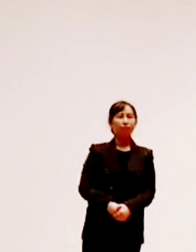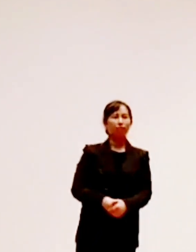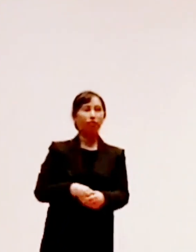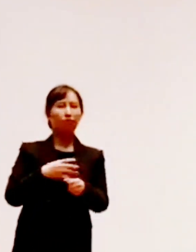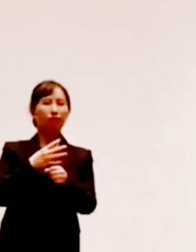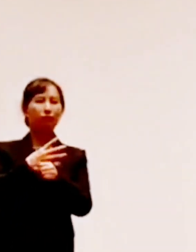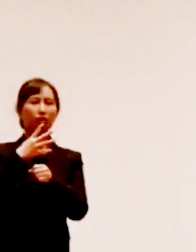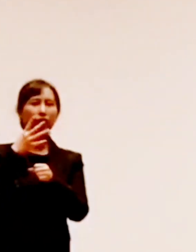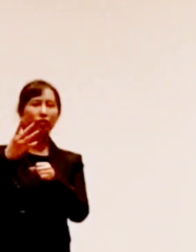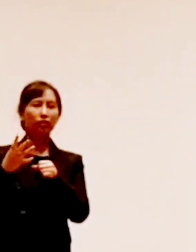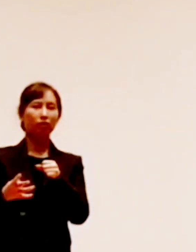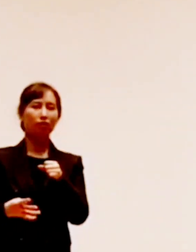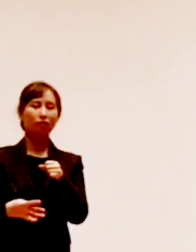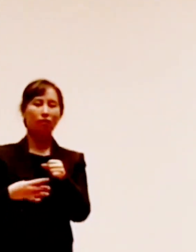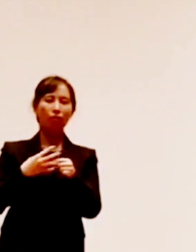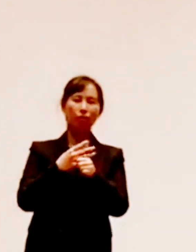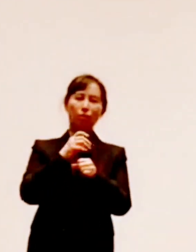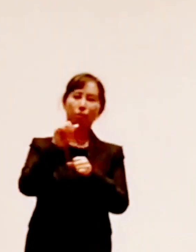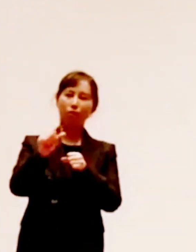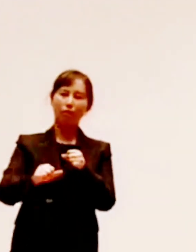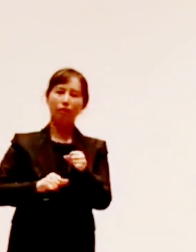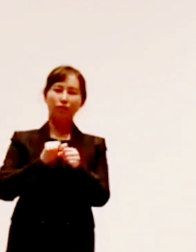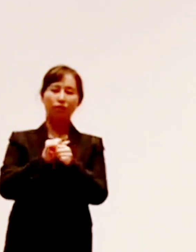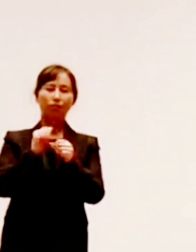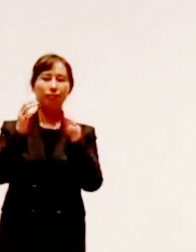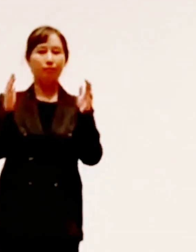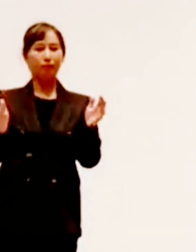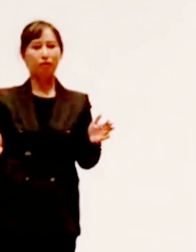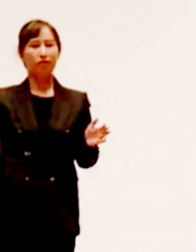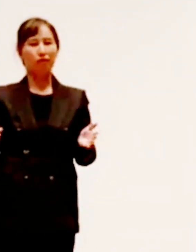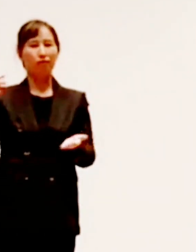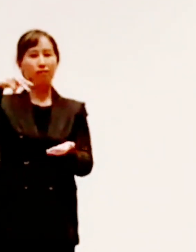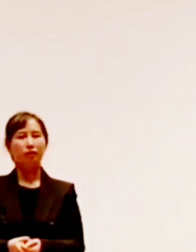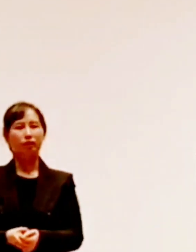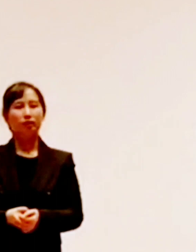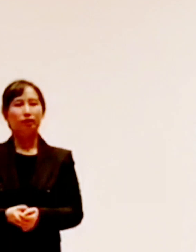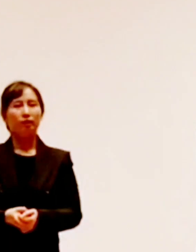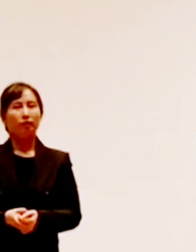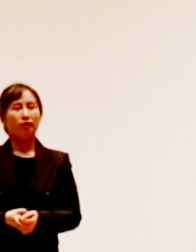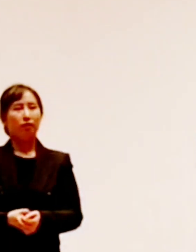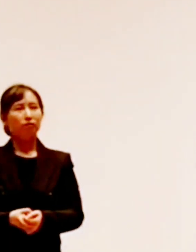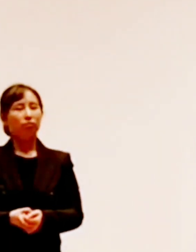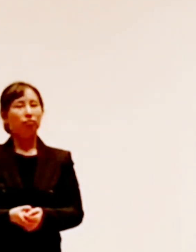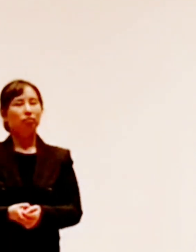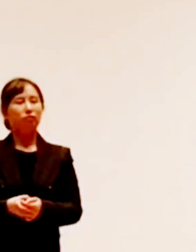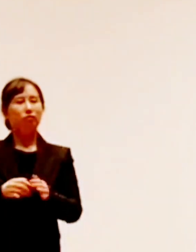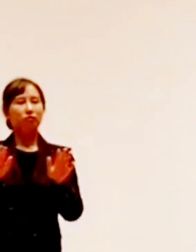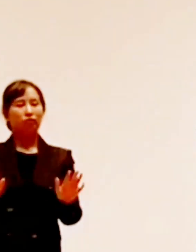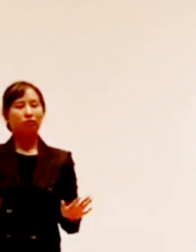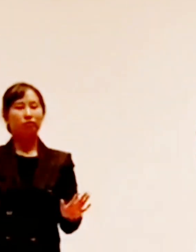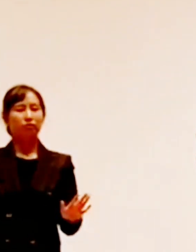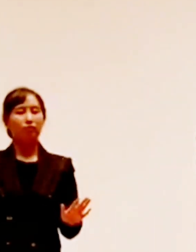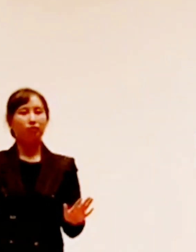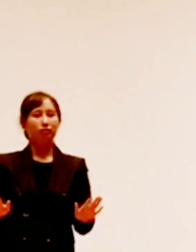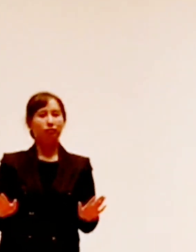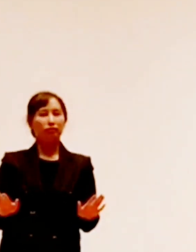4년, 5년 만에 제가 이 자리에 서는 것 같습니다. 오늘 제가 이